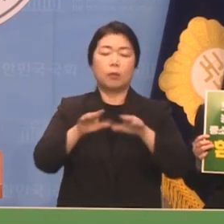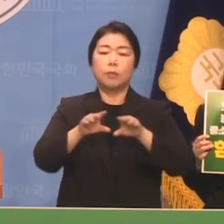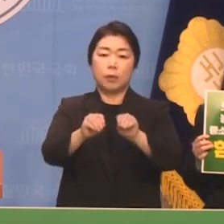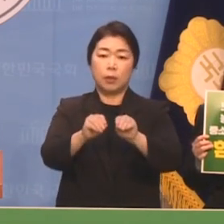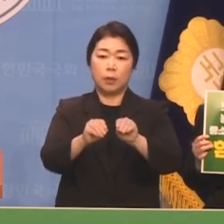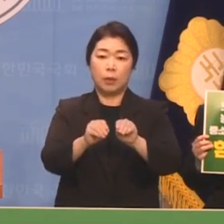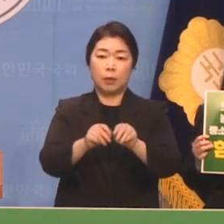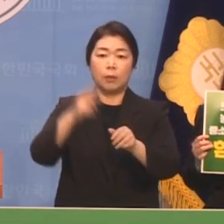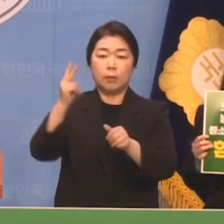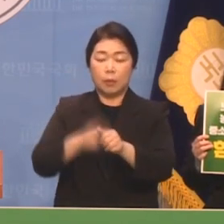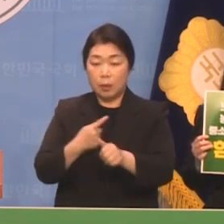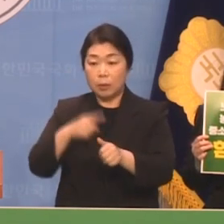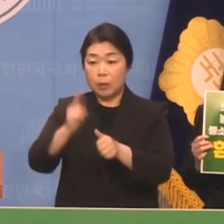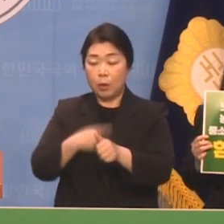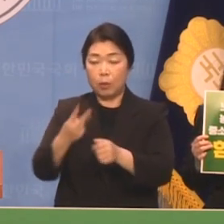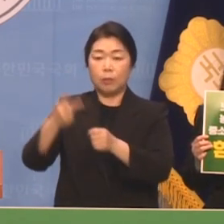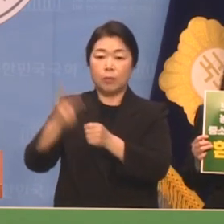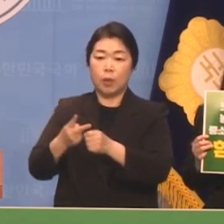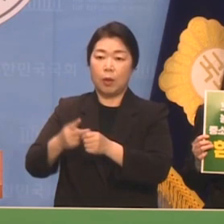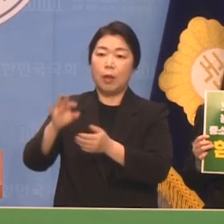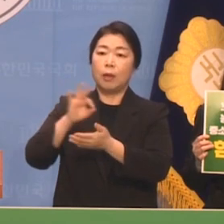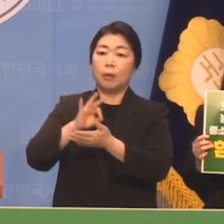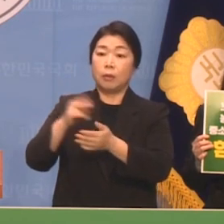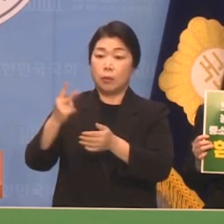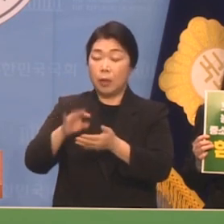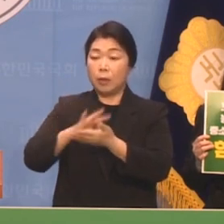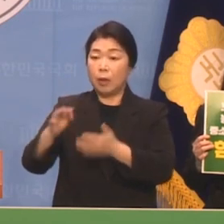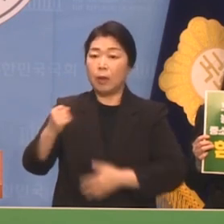재생에너지를 확대하겠습니다. 그린벨트와